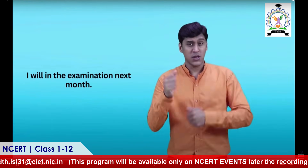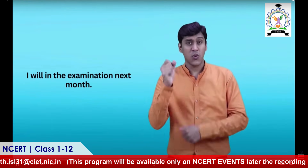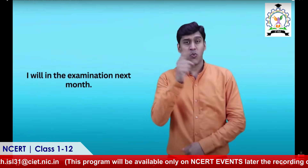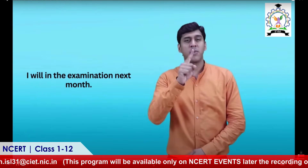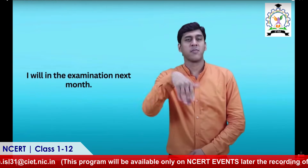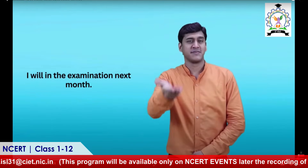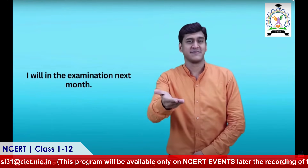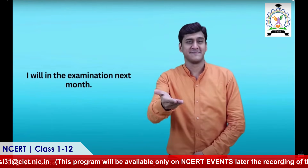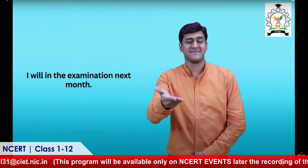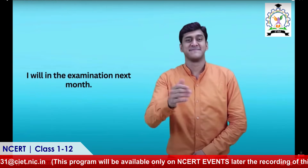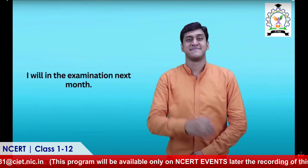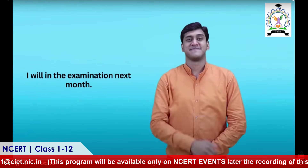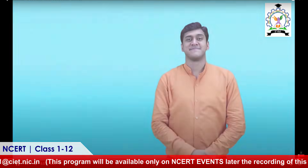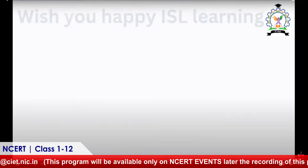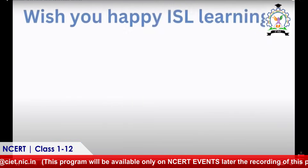मेरी परीक्षा अगले महीने में है।